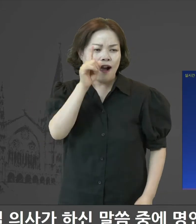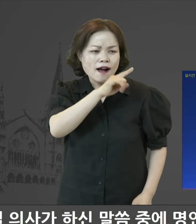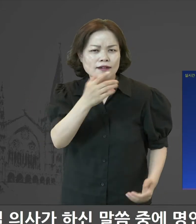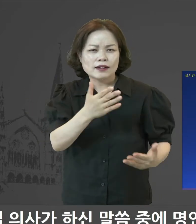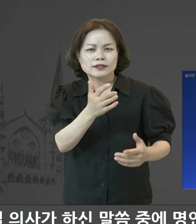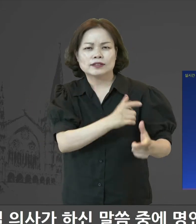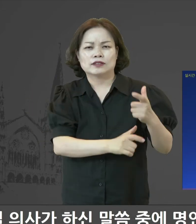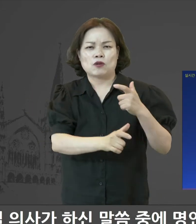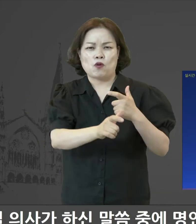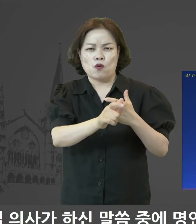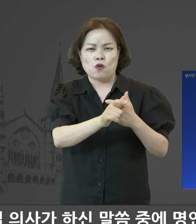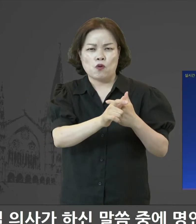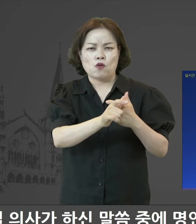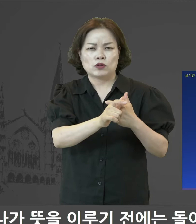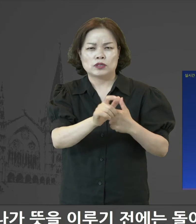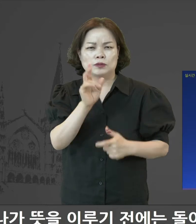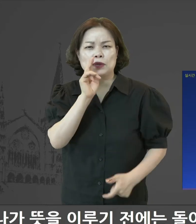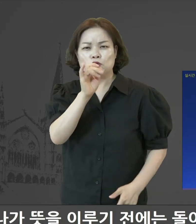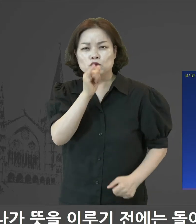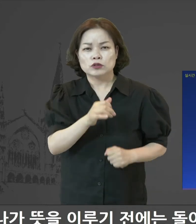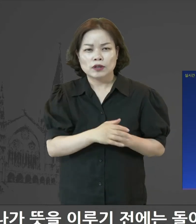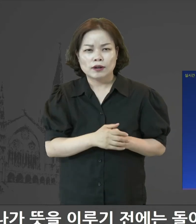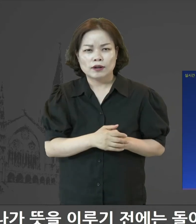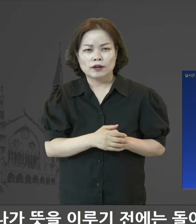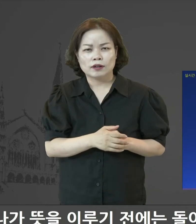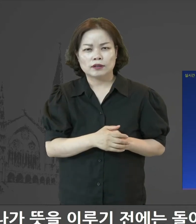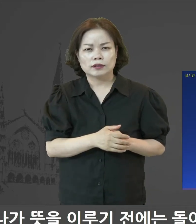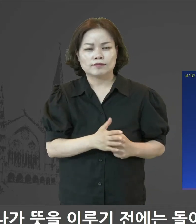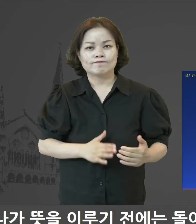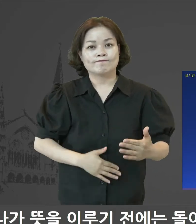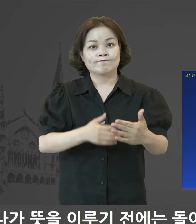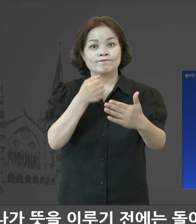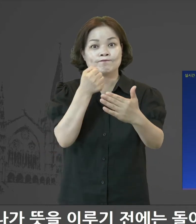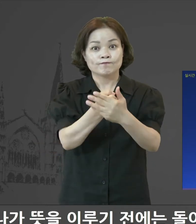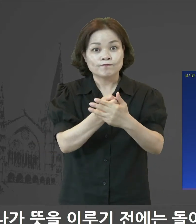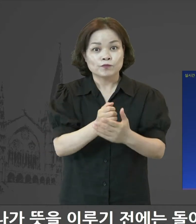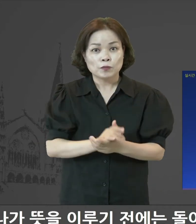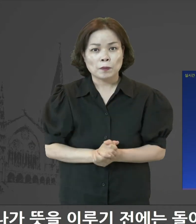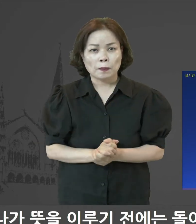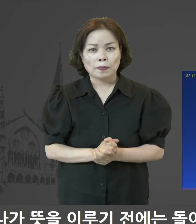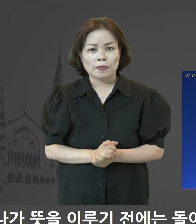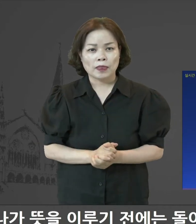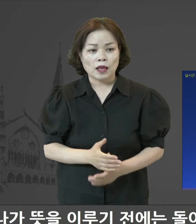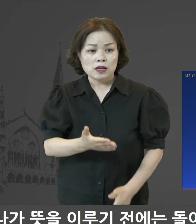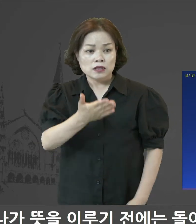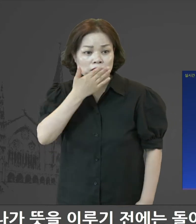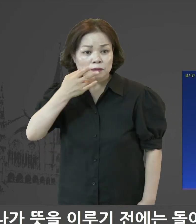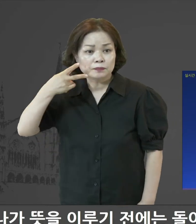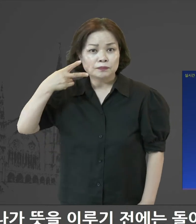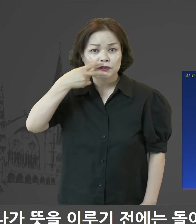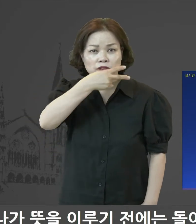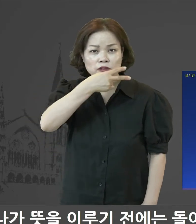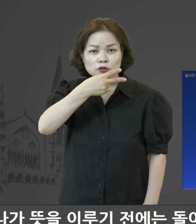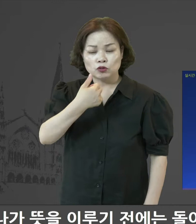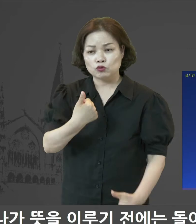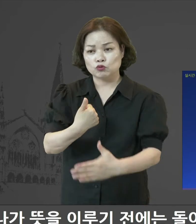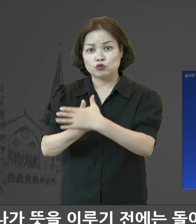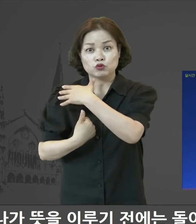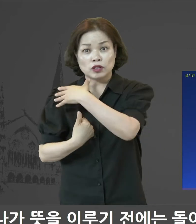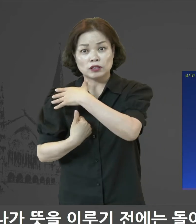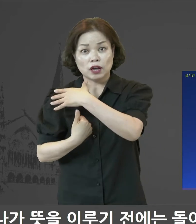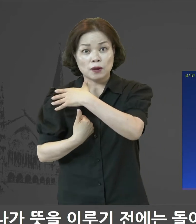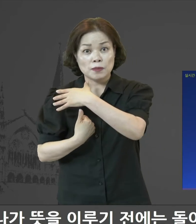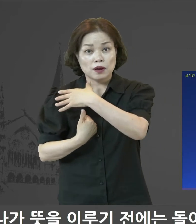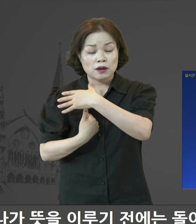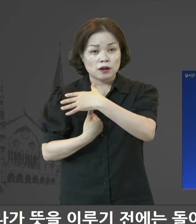사람이 더한 것 같아. 정말 지독하게 결단을 한 거예요. 이 금식을 하고 죽이겠다 그러면 우리가 금식하며 버틸